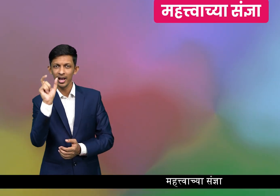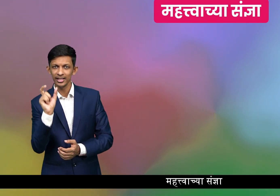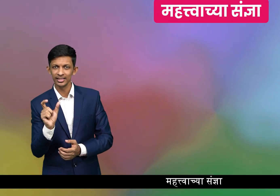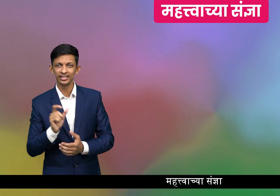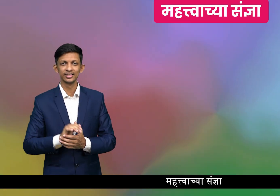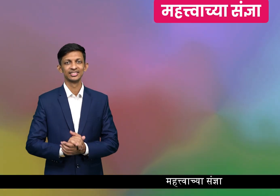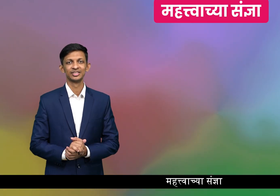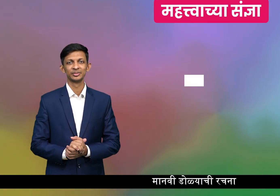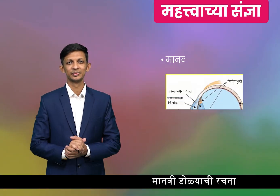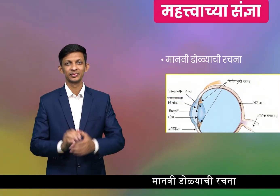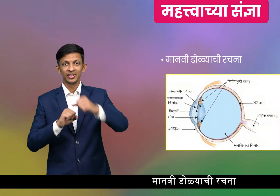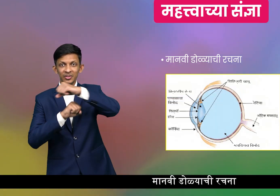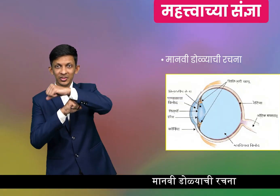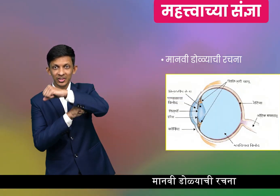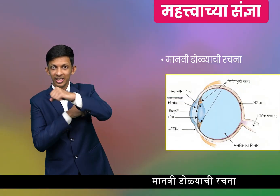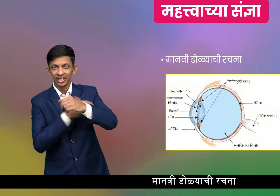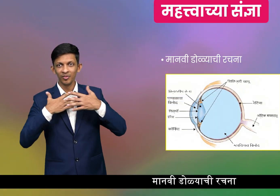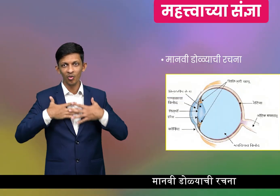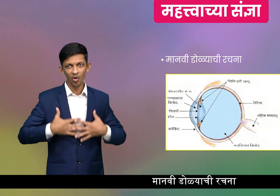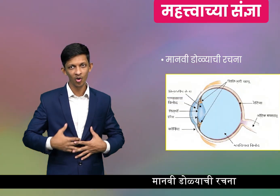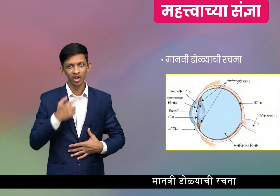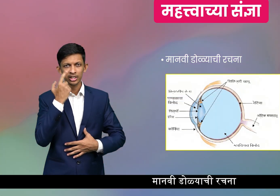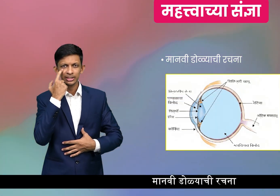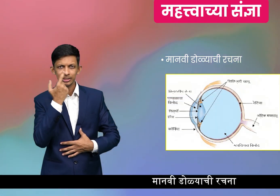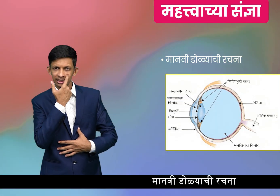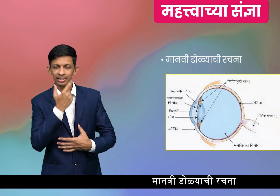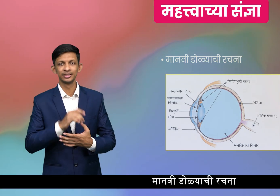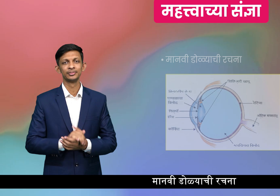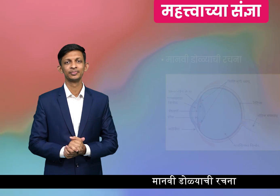महत्त्वाच्या संज्ञा. मानवी डोळ्याची रचना,